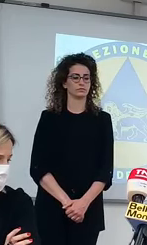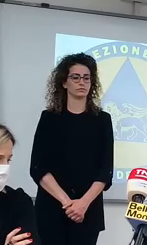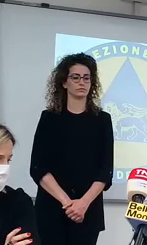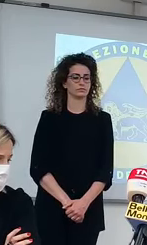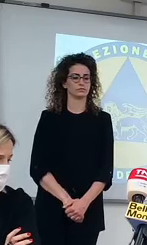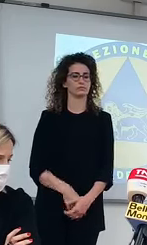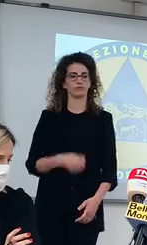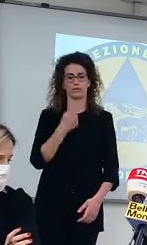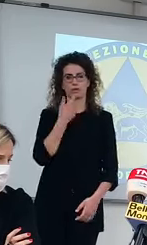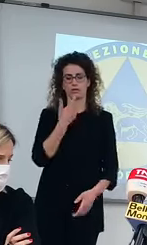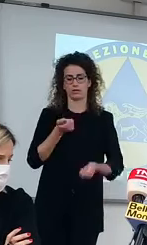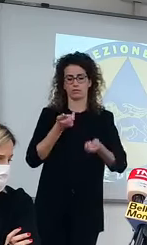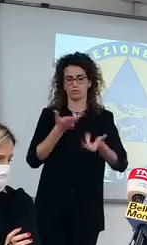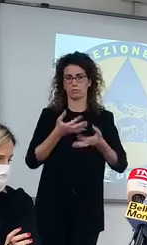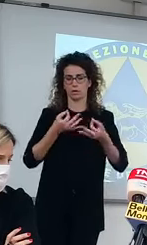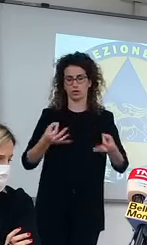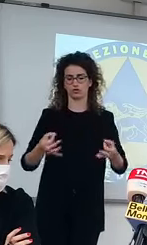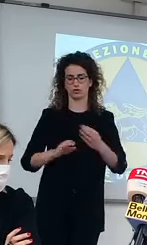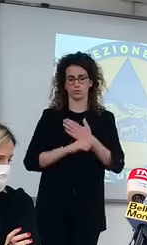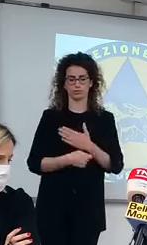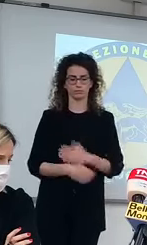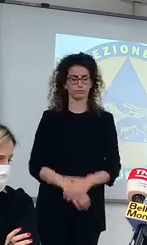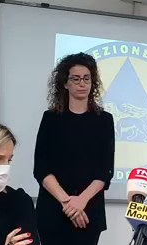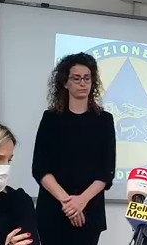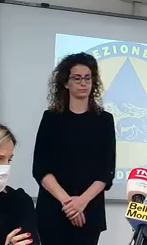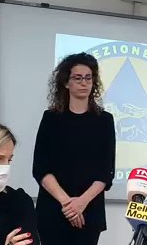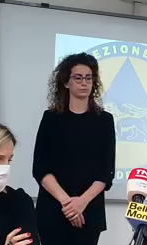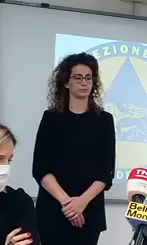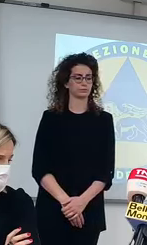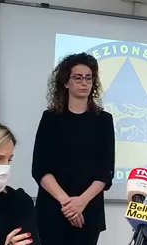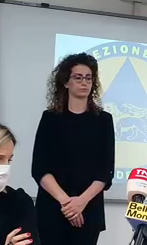Vi dico anche la quantità esatta,